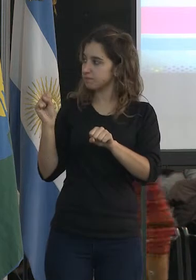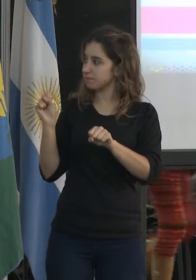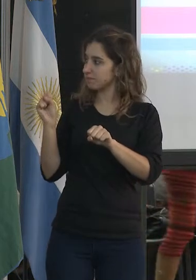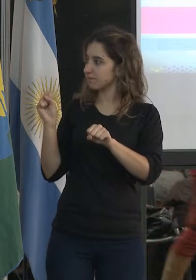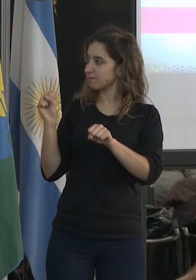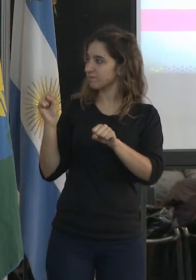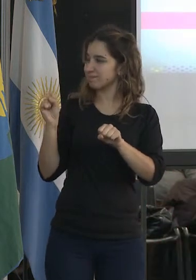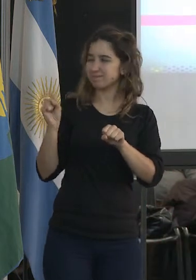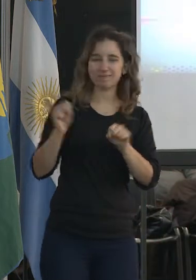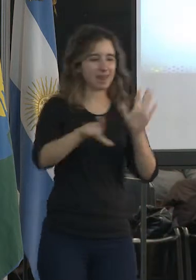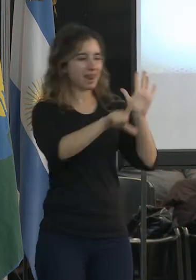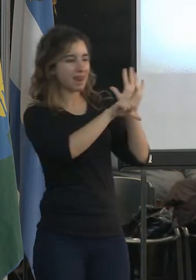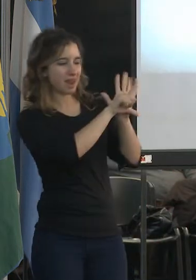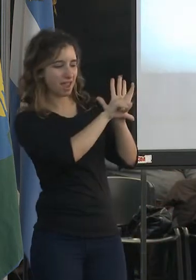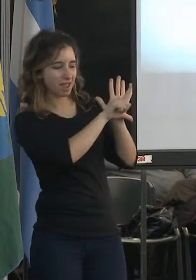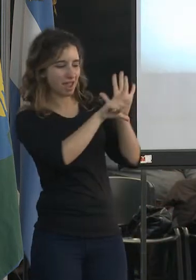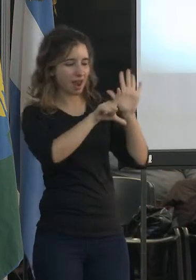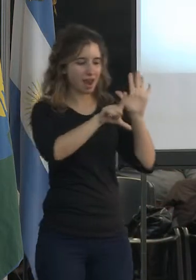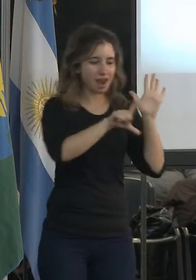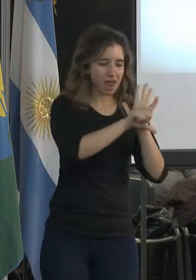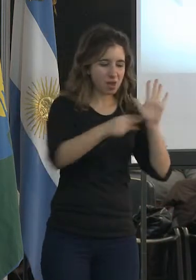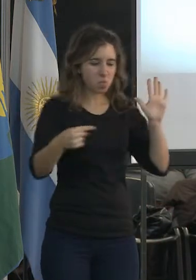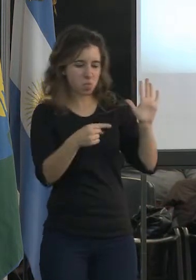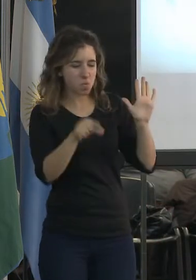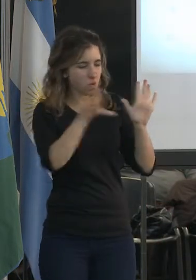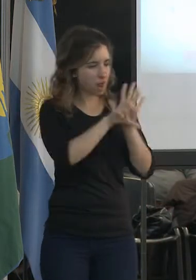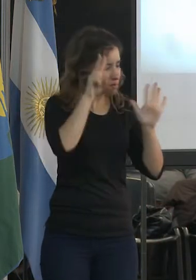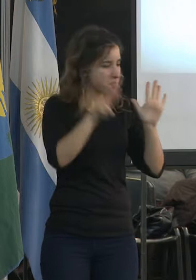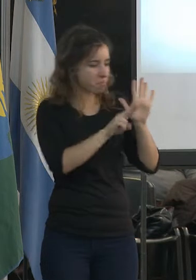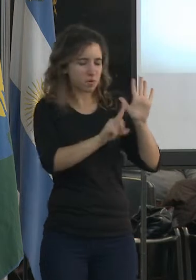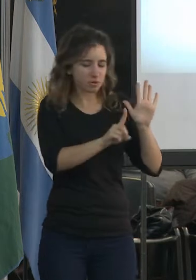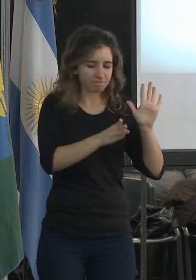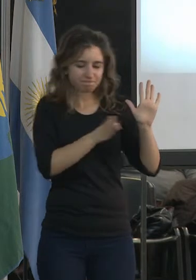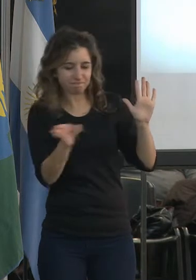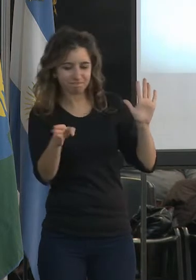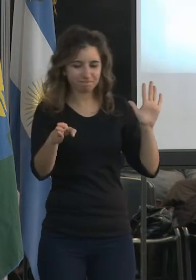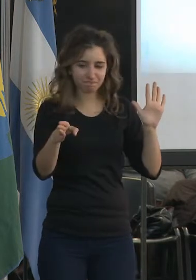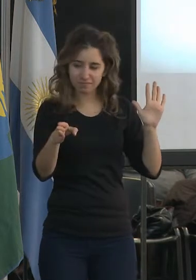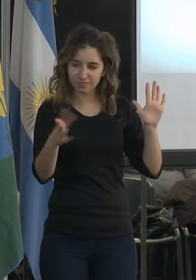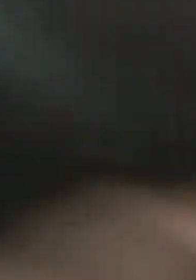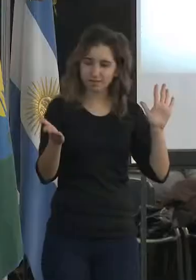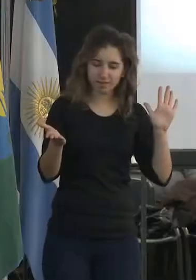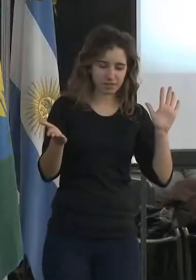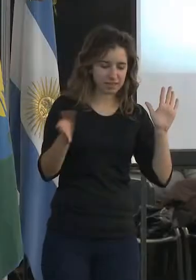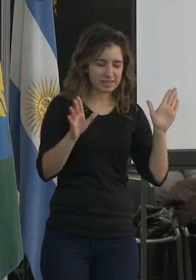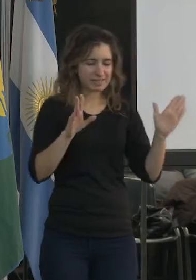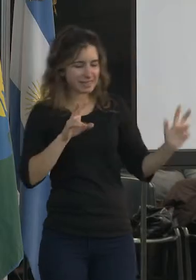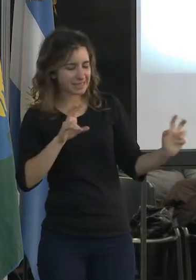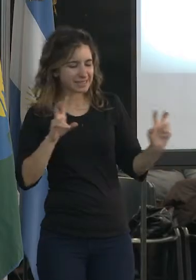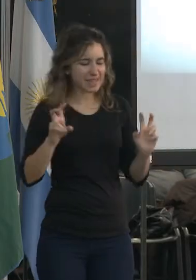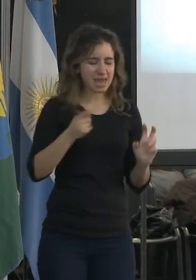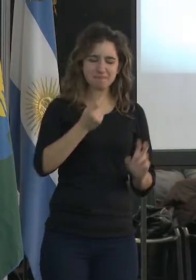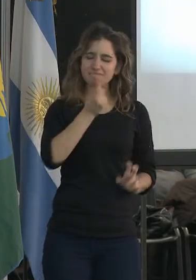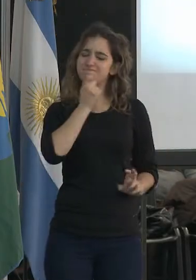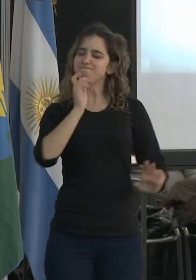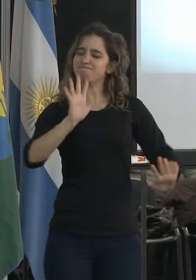Hablar en términos de legalidad o ilegalidad es un tanto complejo porque habría que analizar cómo encuadramos. A mí no me gusta